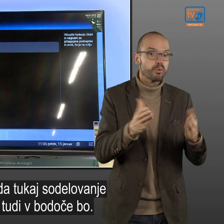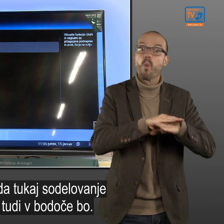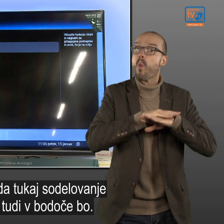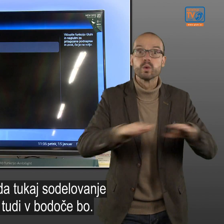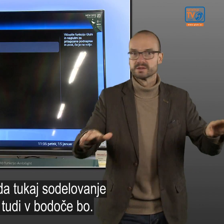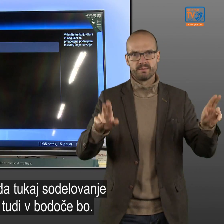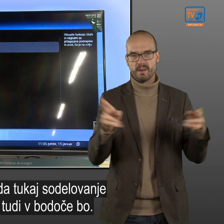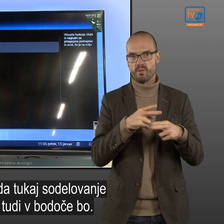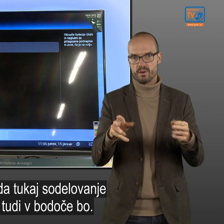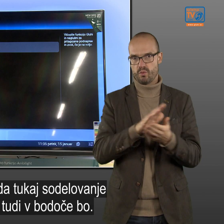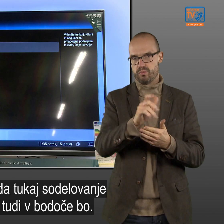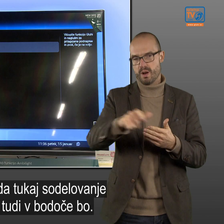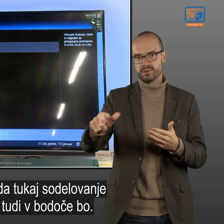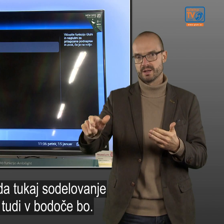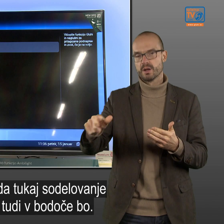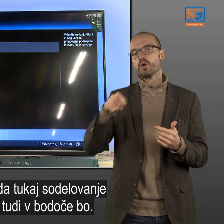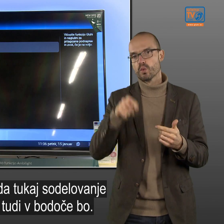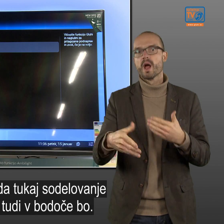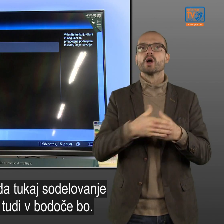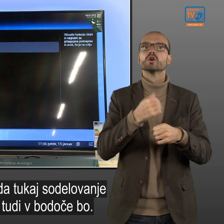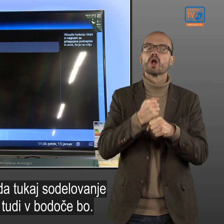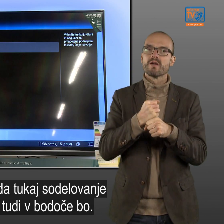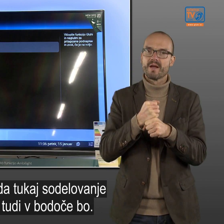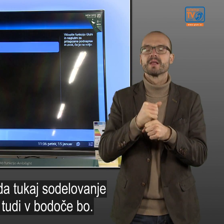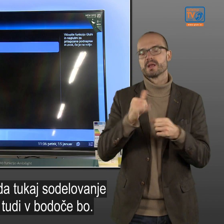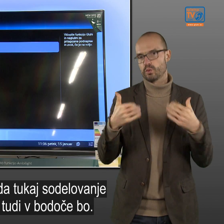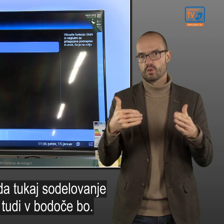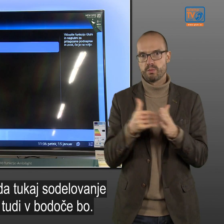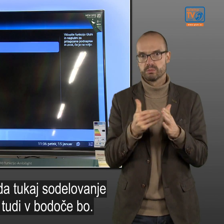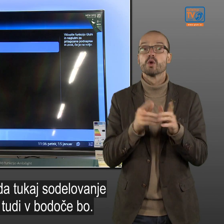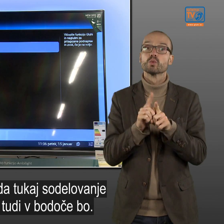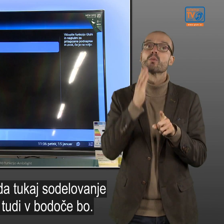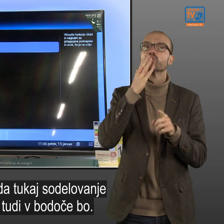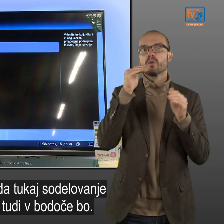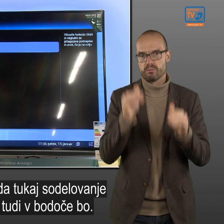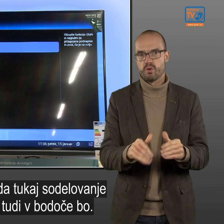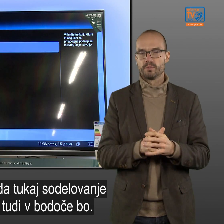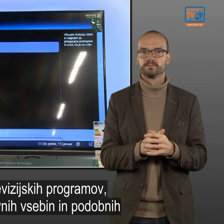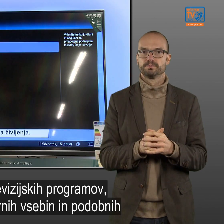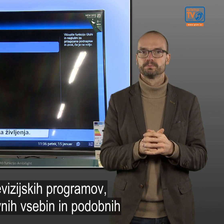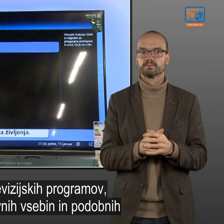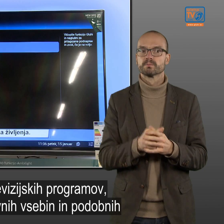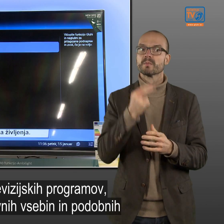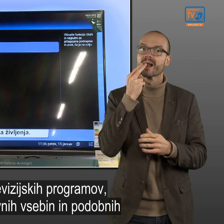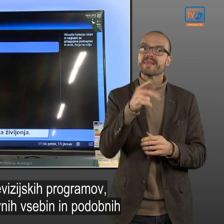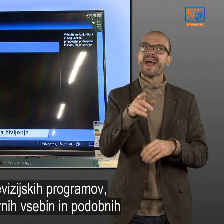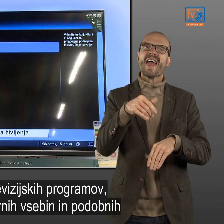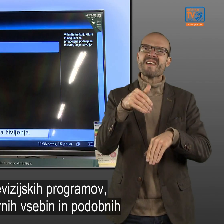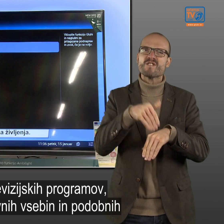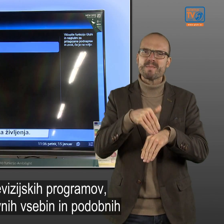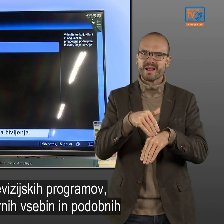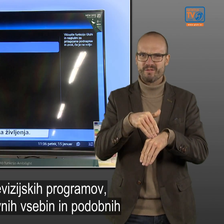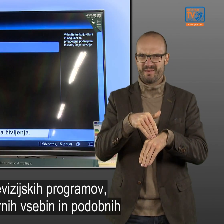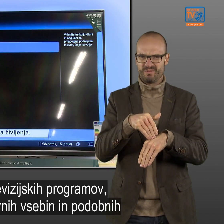dostavljati sicer našim uporabnikom. Tako da tukaj sodelovanje je in tudi v bodoče bo. Od informacijskih